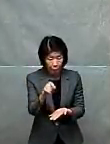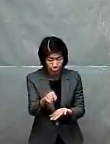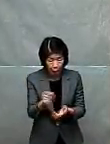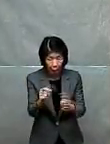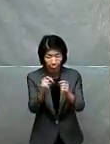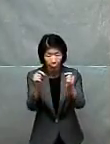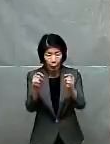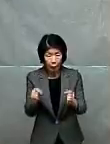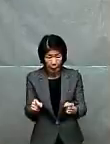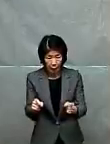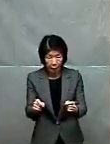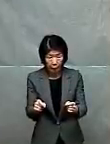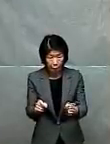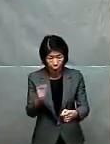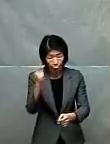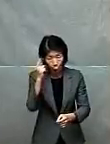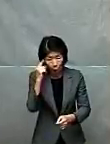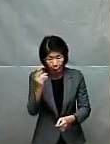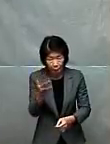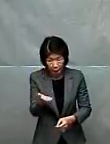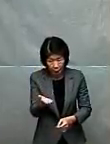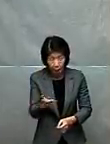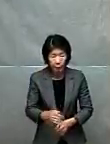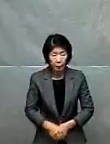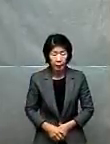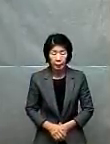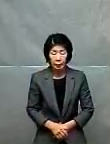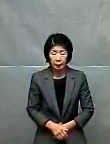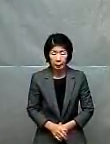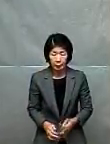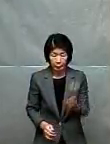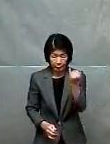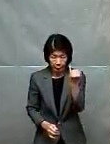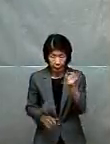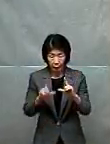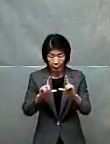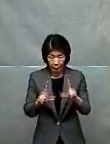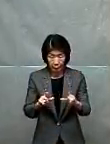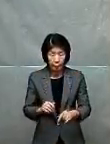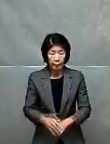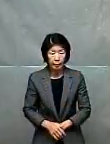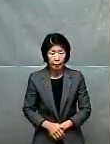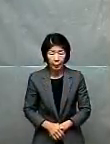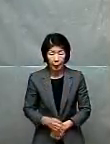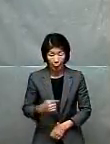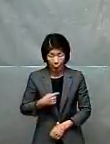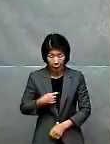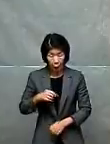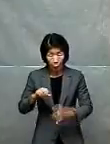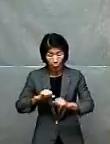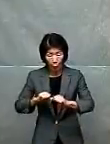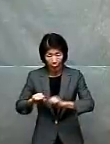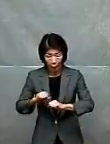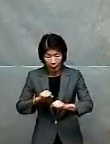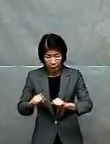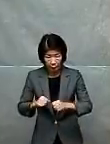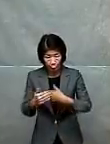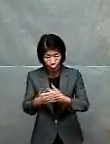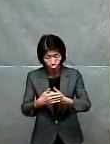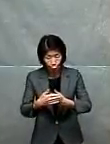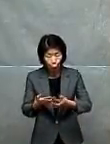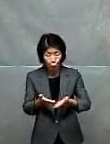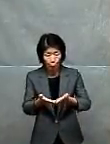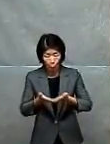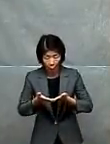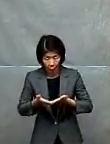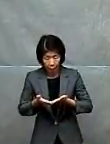ところが問題というふうに考えていらっしゃるという、そういうことなんですよ、 いやでも私の活動に協力してくれ